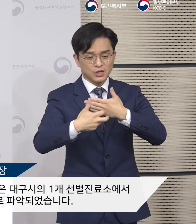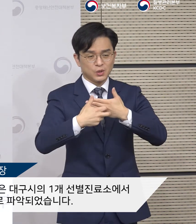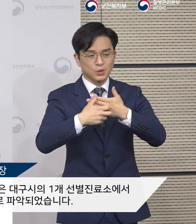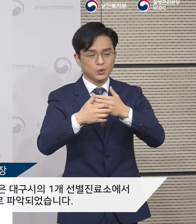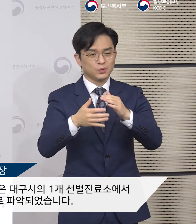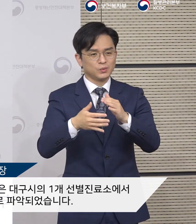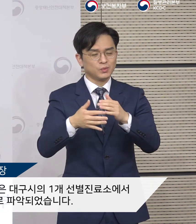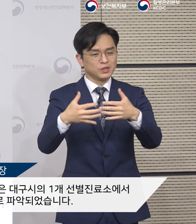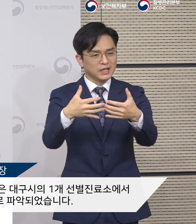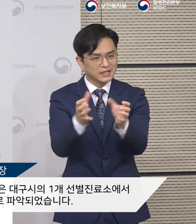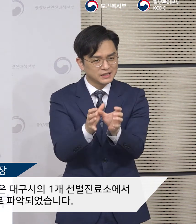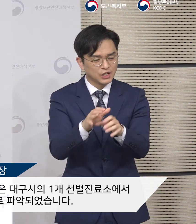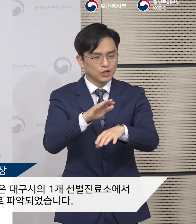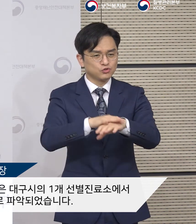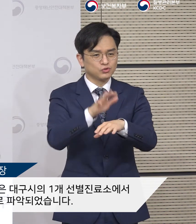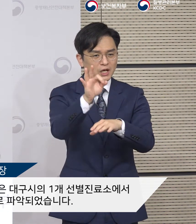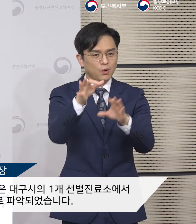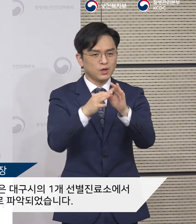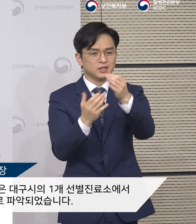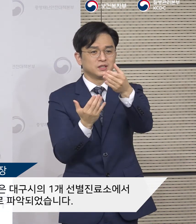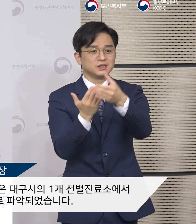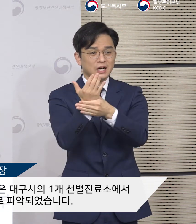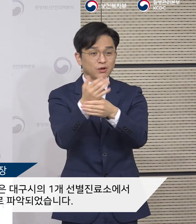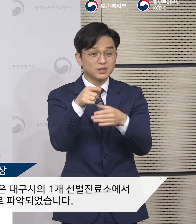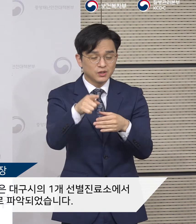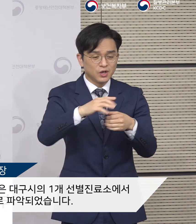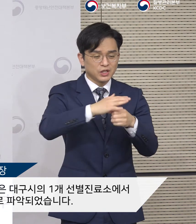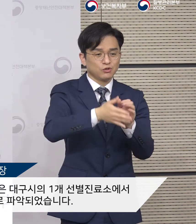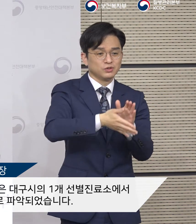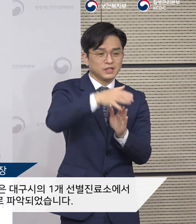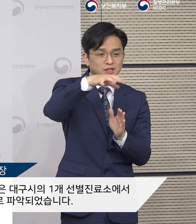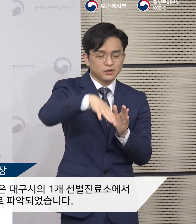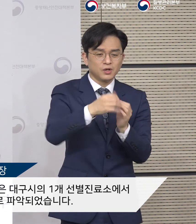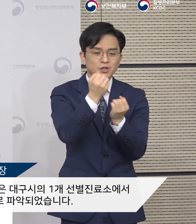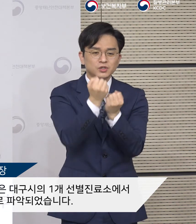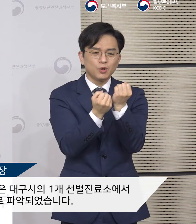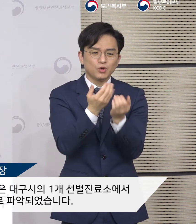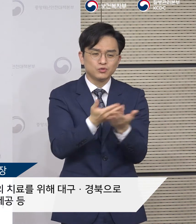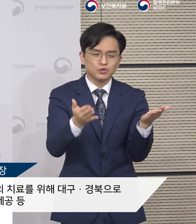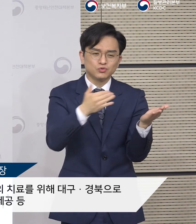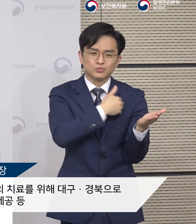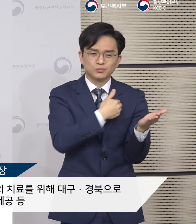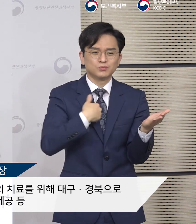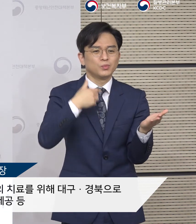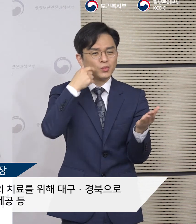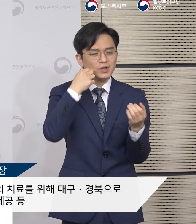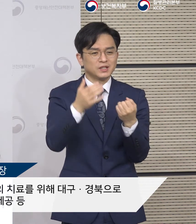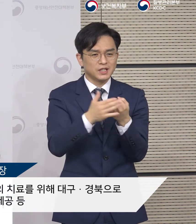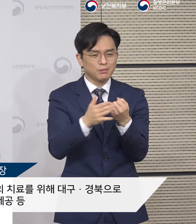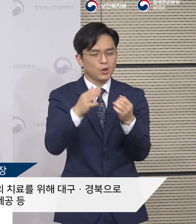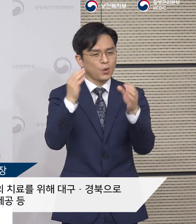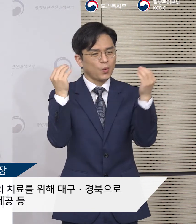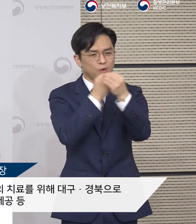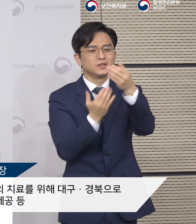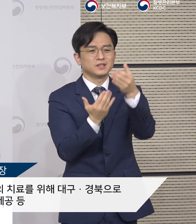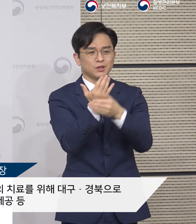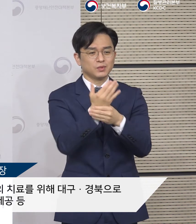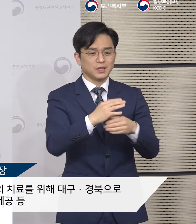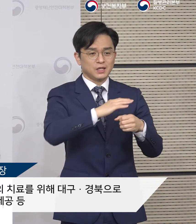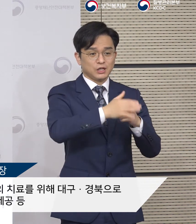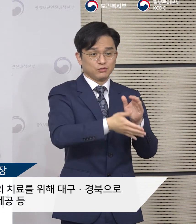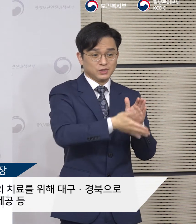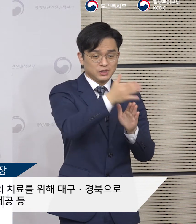개 선별진료소에서 충분한 설명이 이루어지지 못해서 발생한 일로 파악되었습니다. 정부는 대구시 및